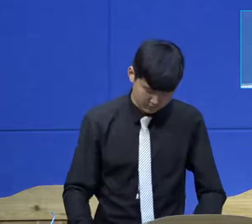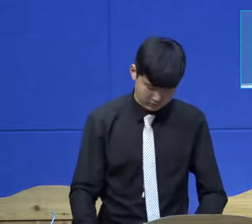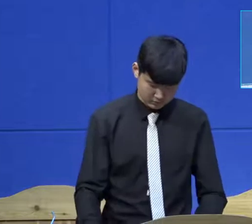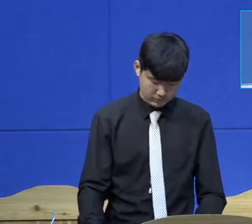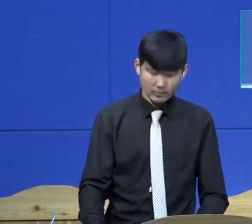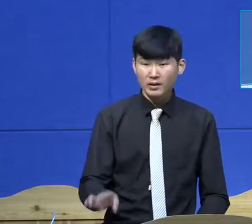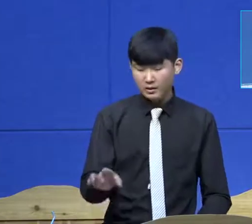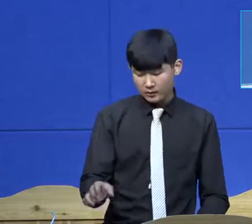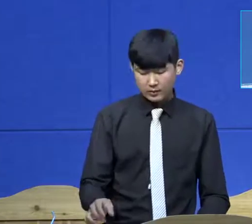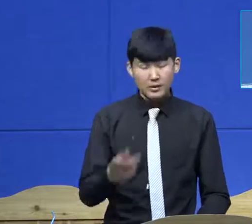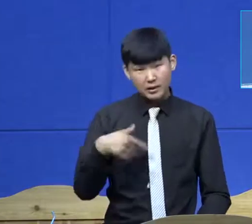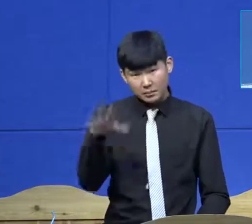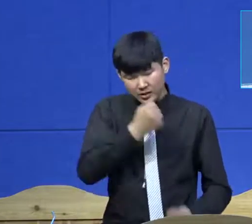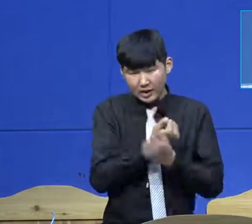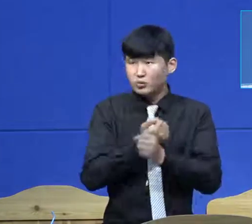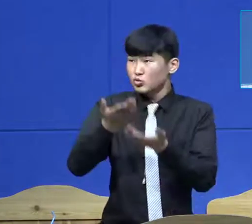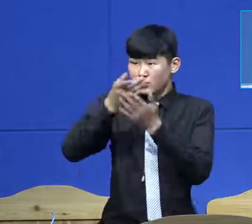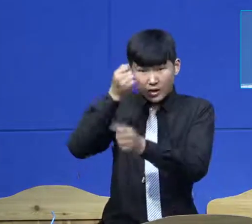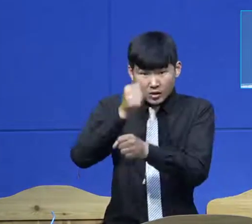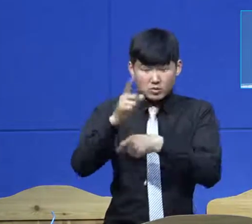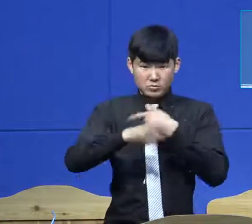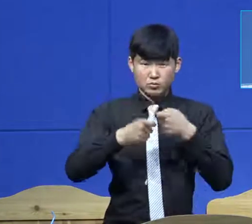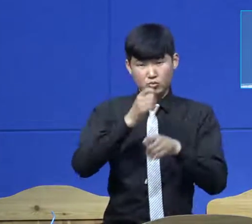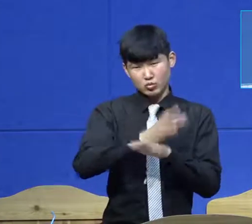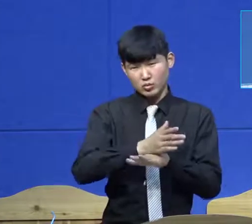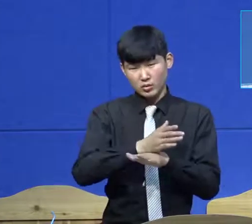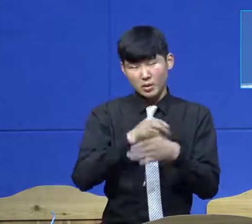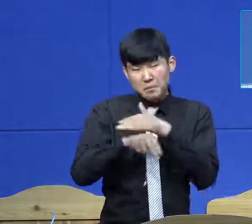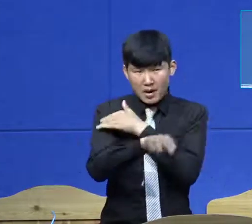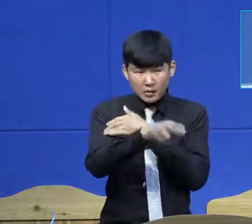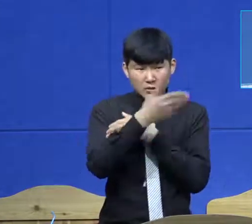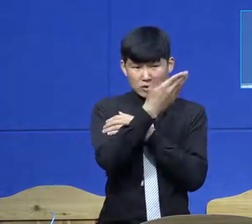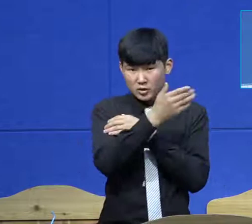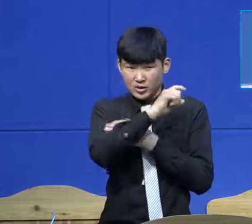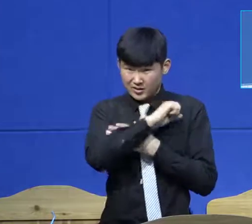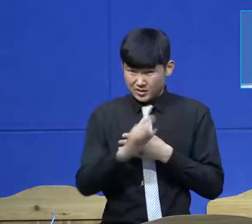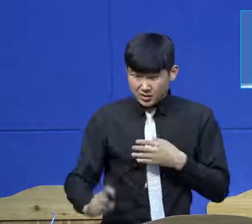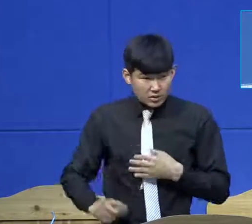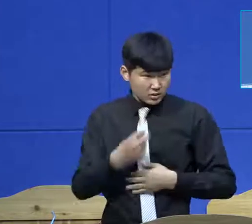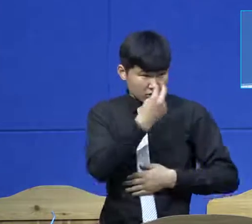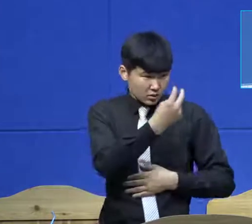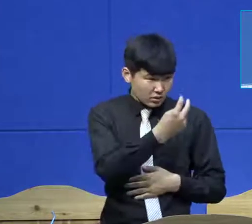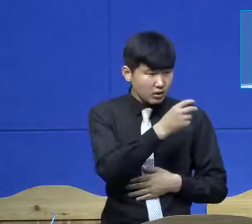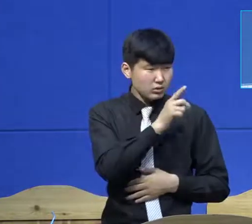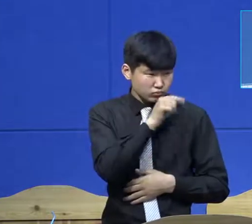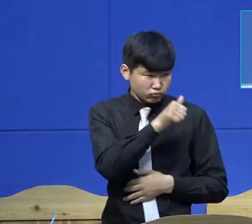Тэгээд биднийг аврах тэр ажлаа гүйцээсэн Илч Паул тэр Христийг дуурайсан.